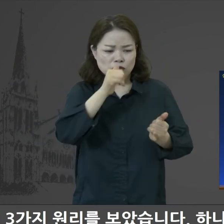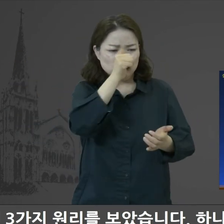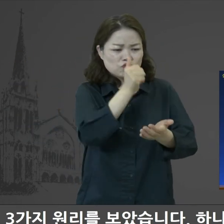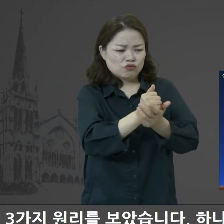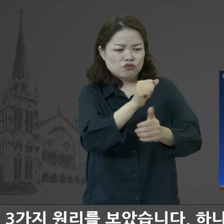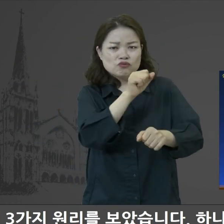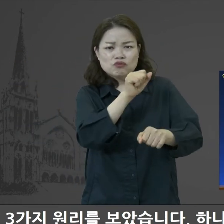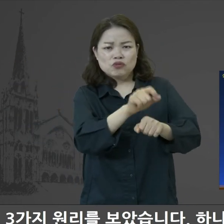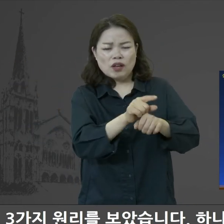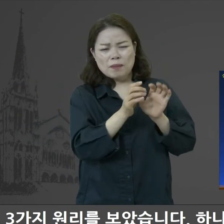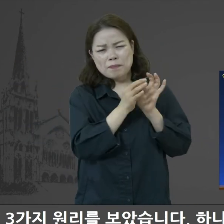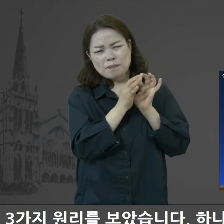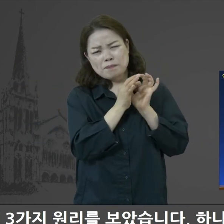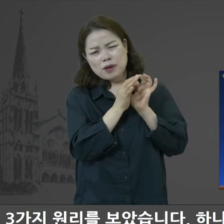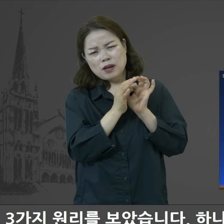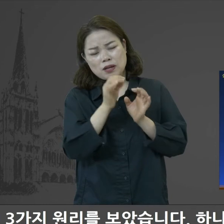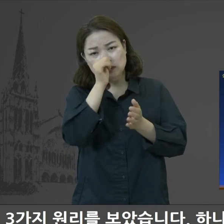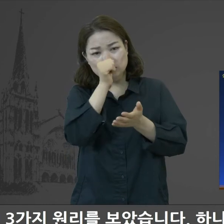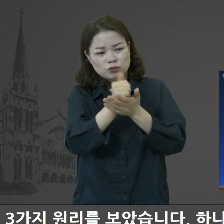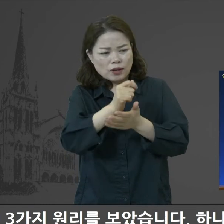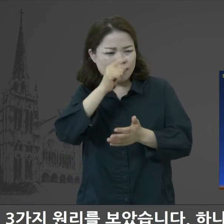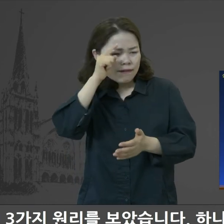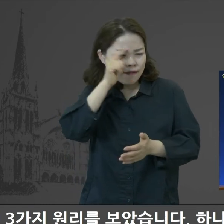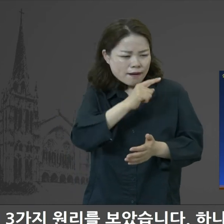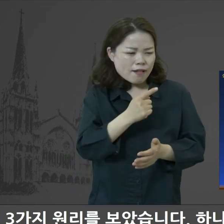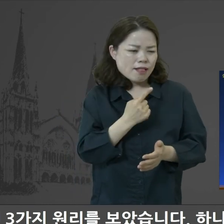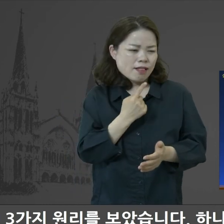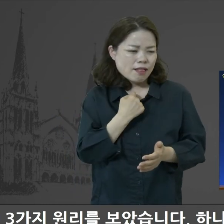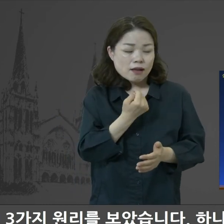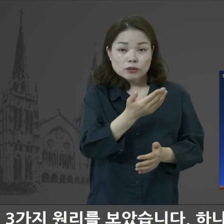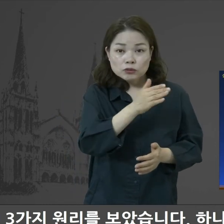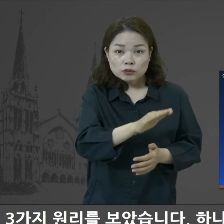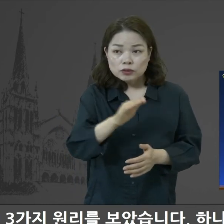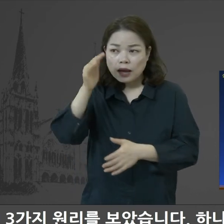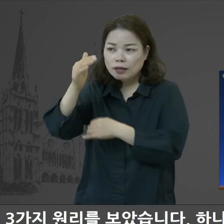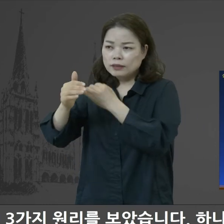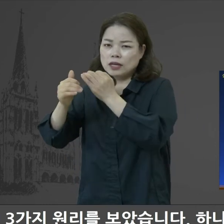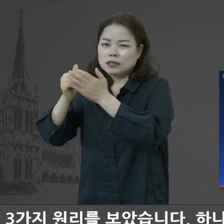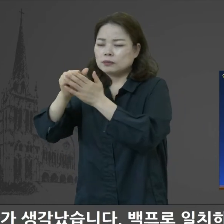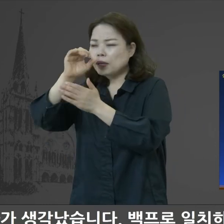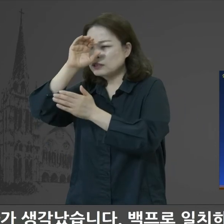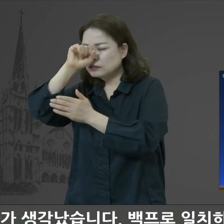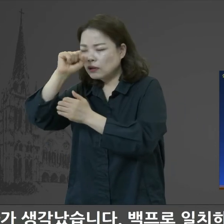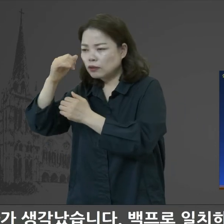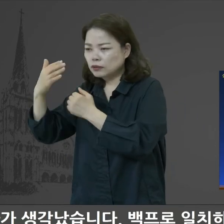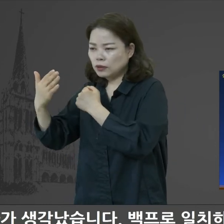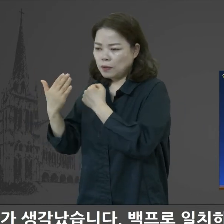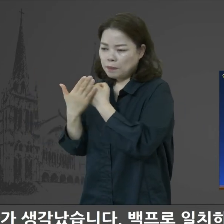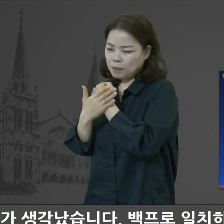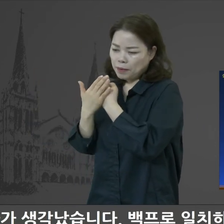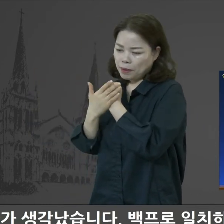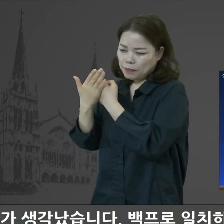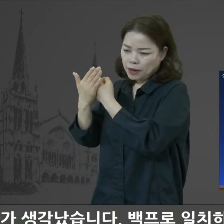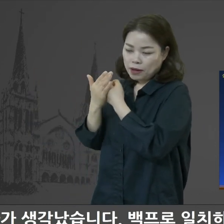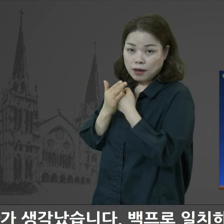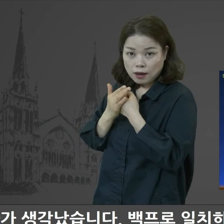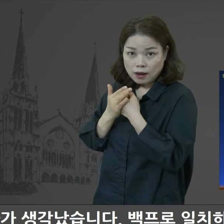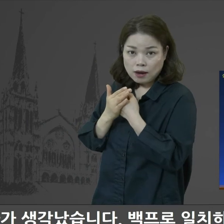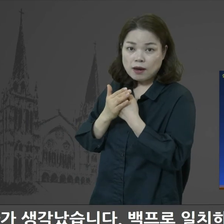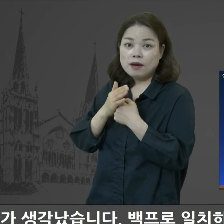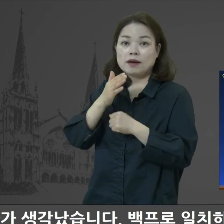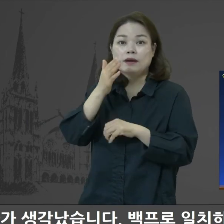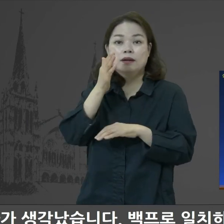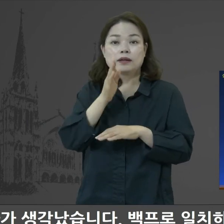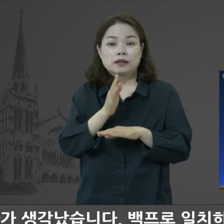죄성, 끊임없는 죄악에도 불구하고 하나님의 선한 손길을 거두지 않으셨죠.